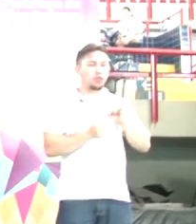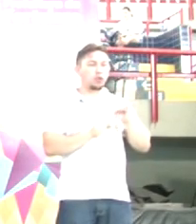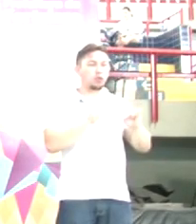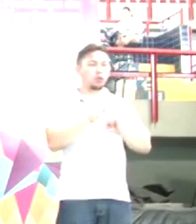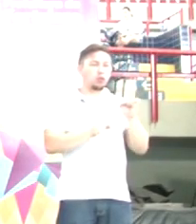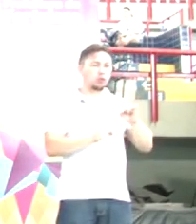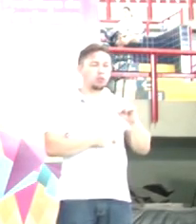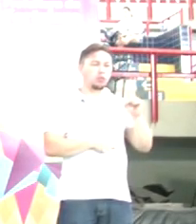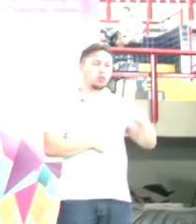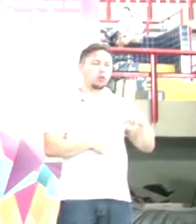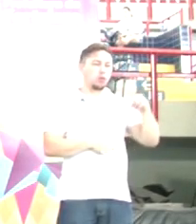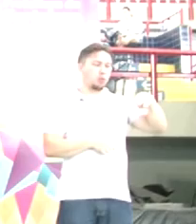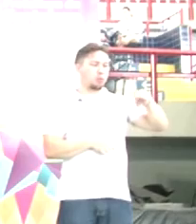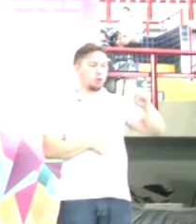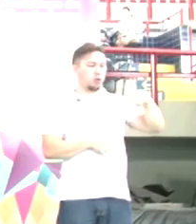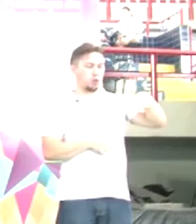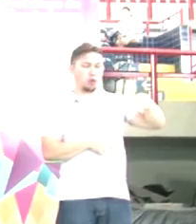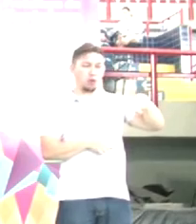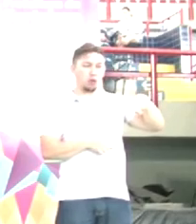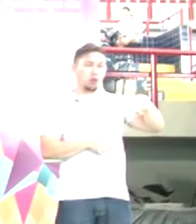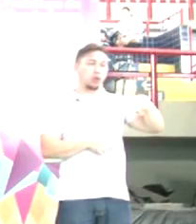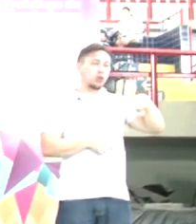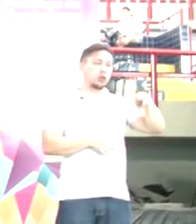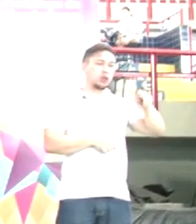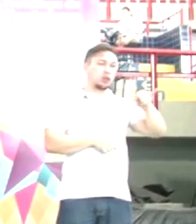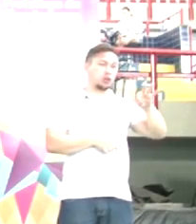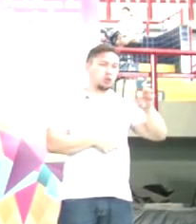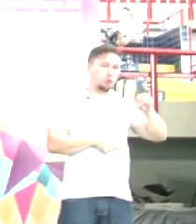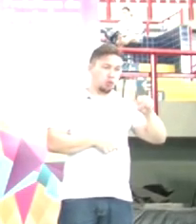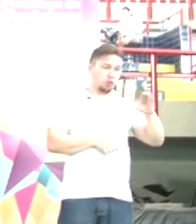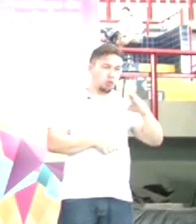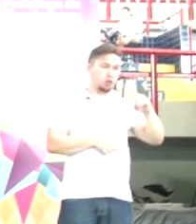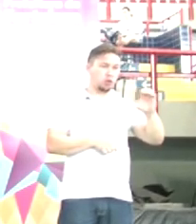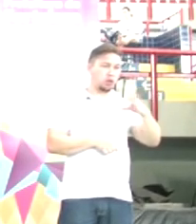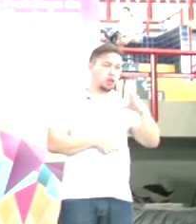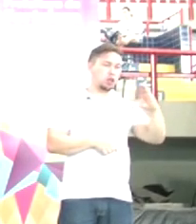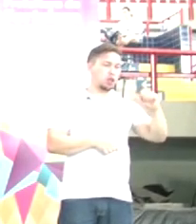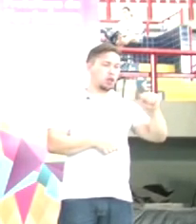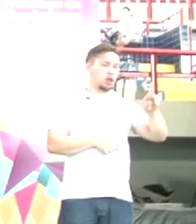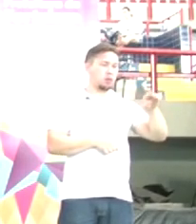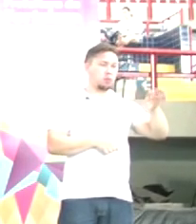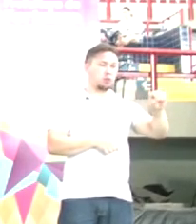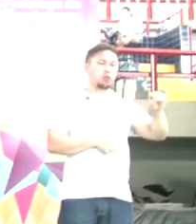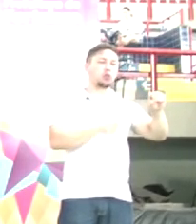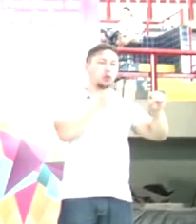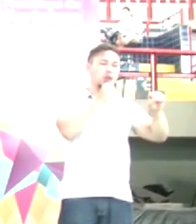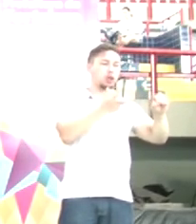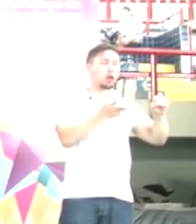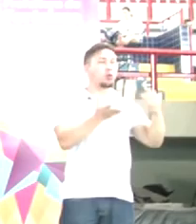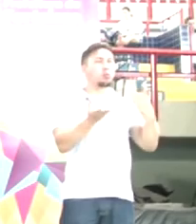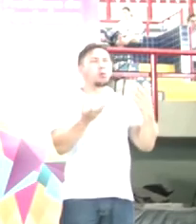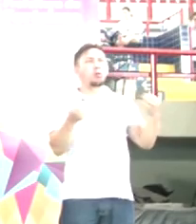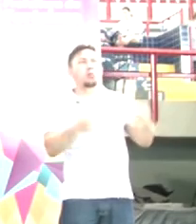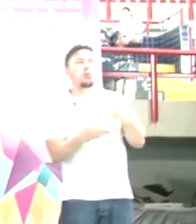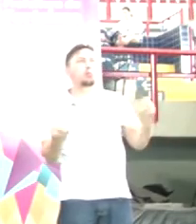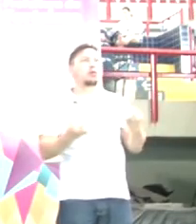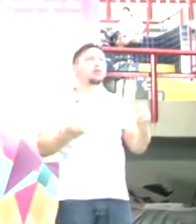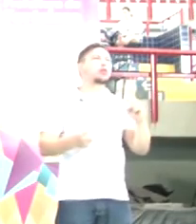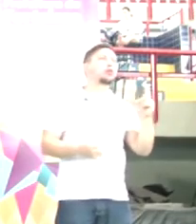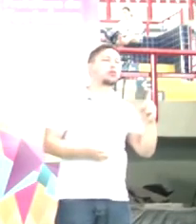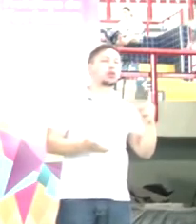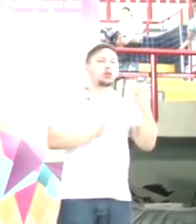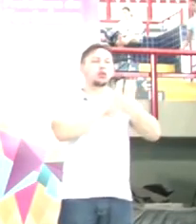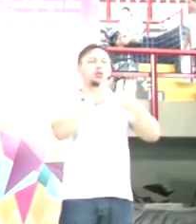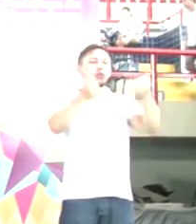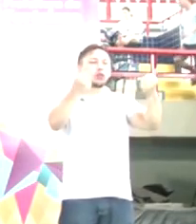produzindo monóxido de carbono e água. Mas, Tiago, como é que eu sei se é completo ou não? Se o texto